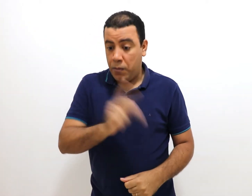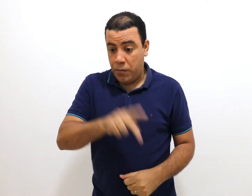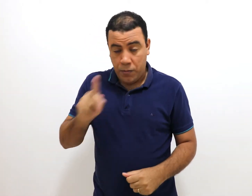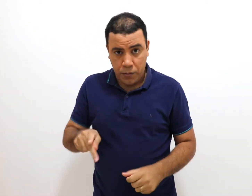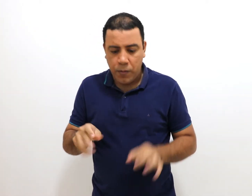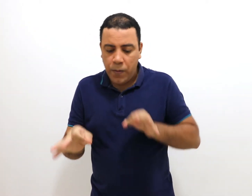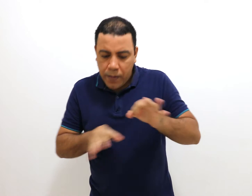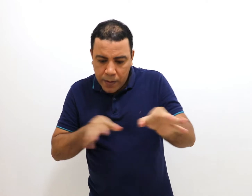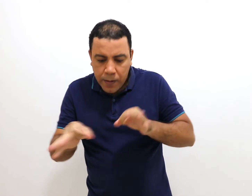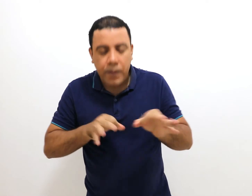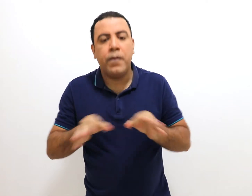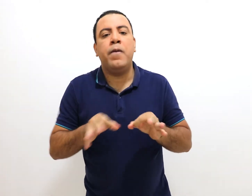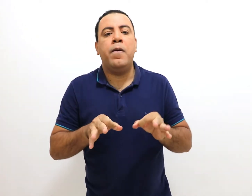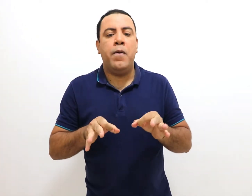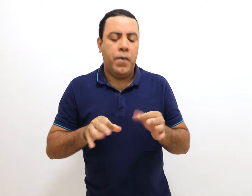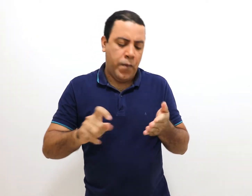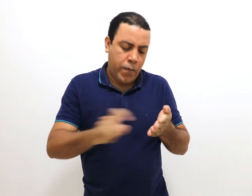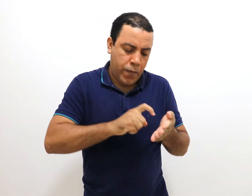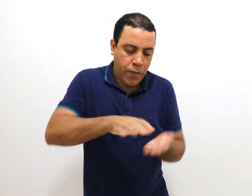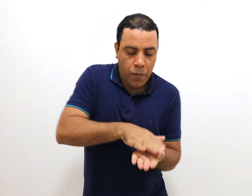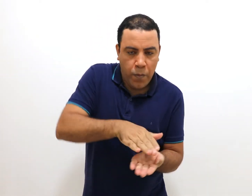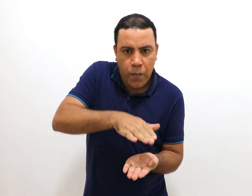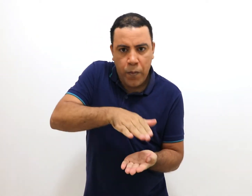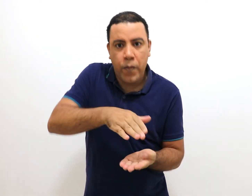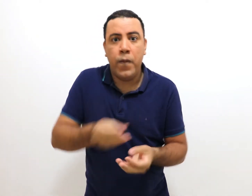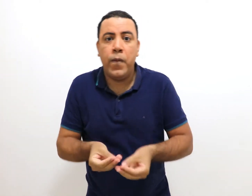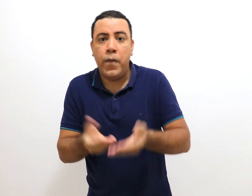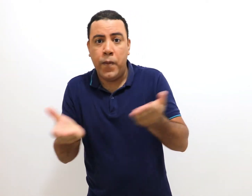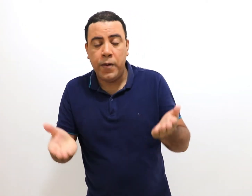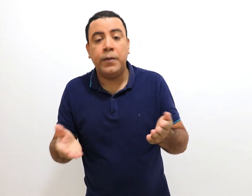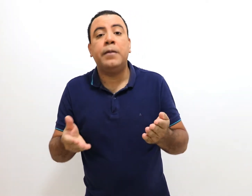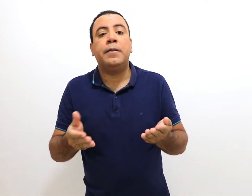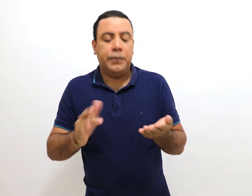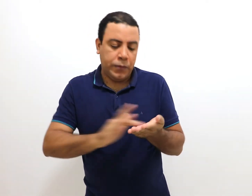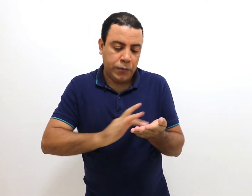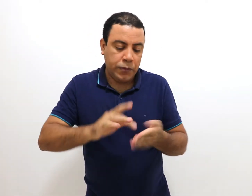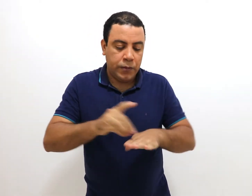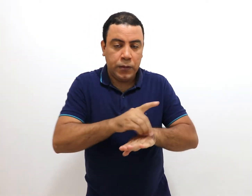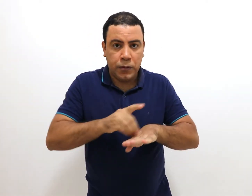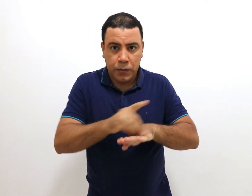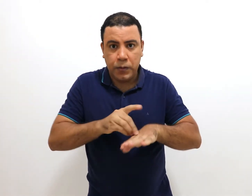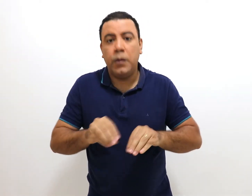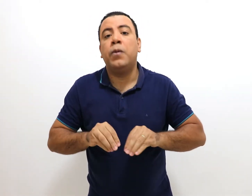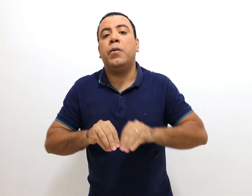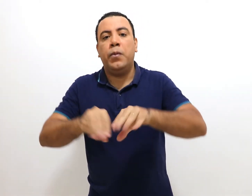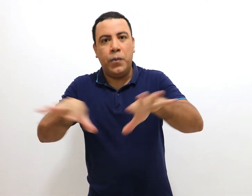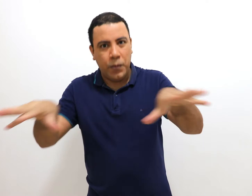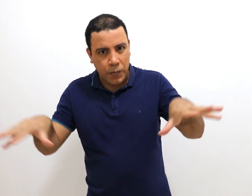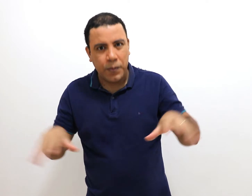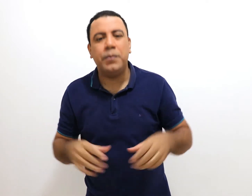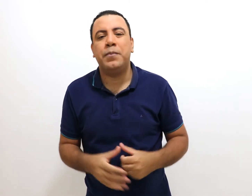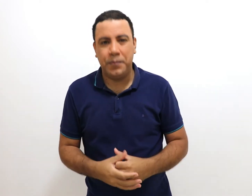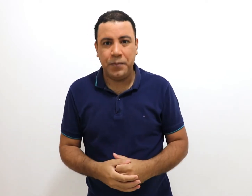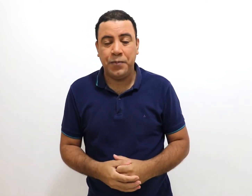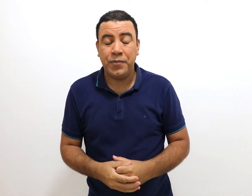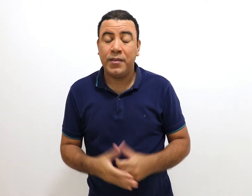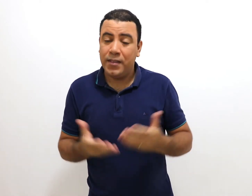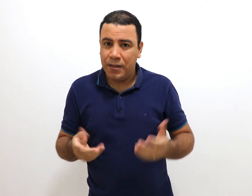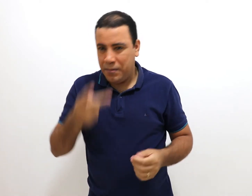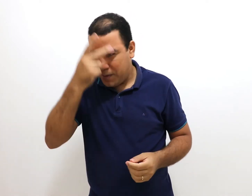Tudo foi disponibilizado pelo professor no formato impresso e digital. Dessa forma, acreditamos que